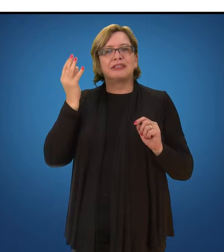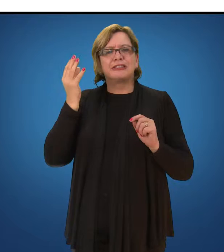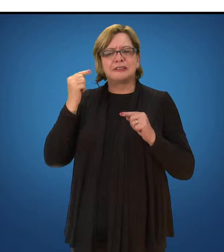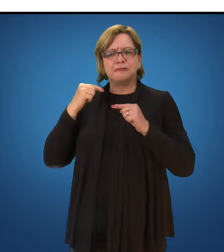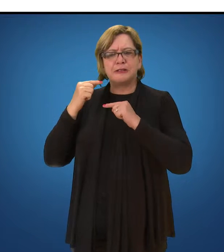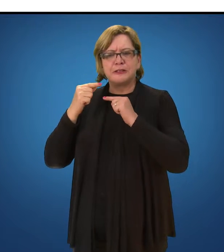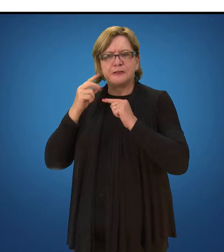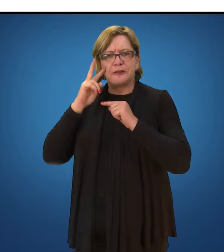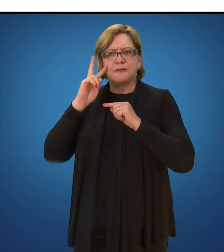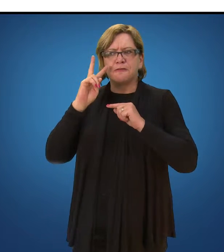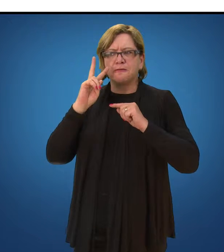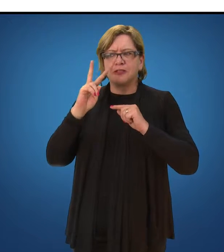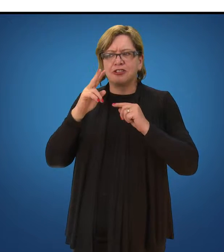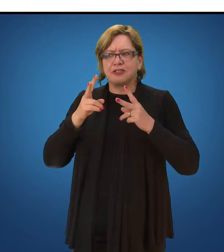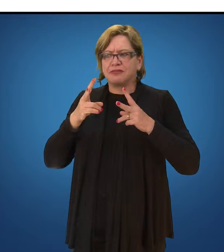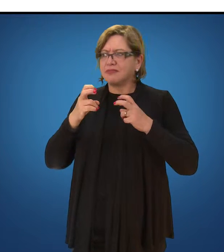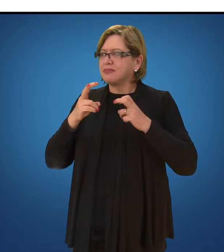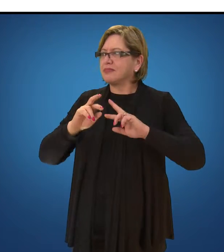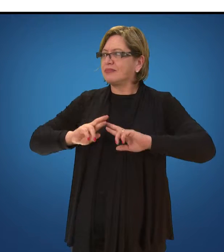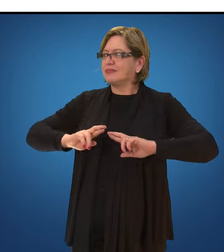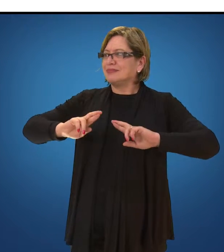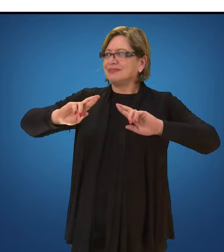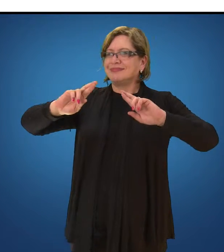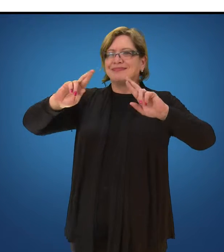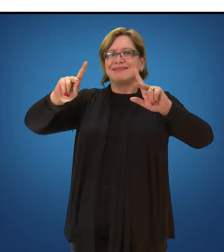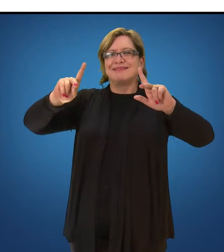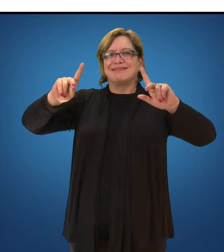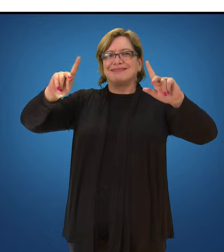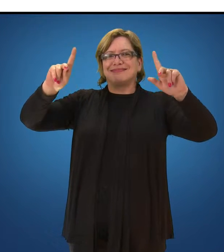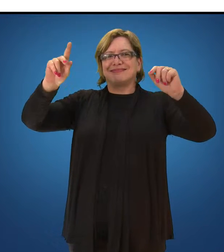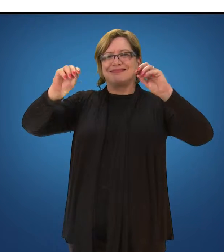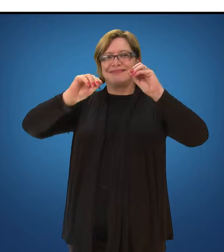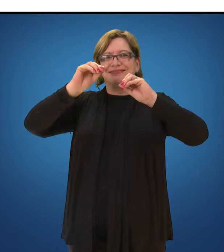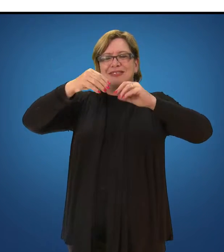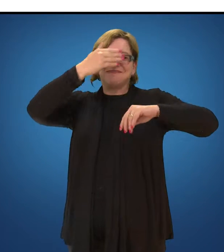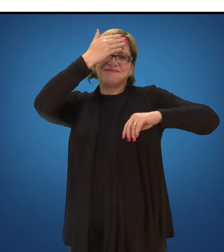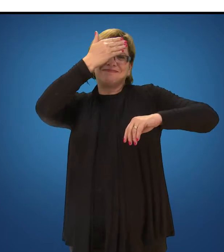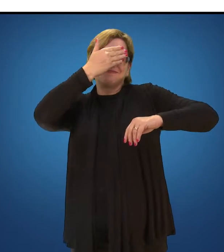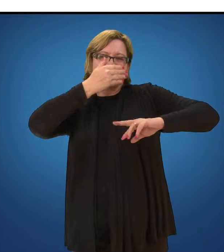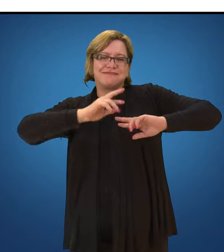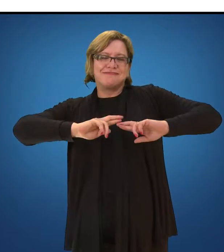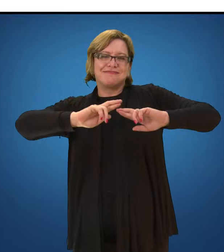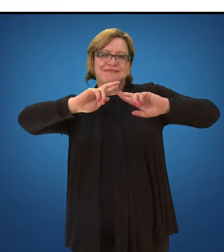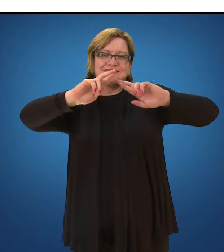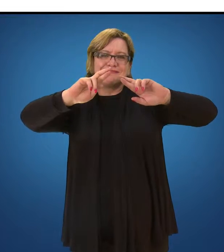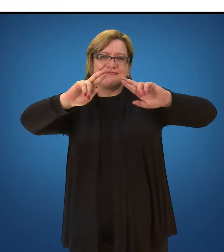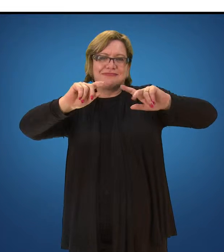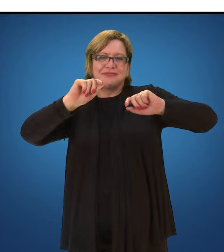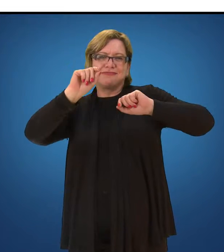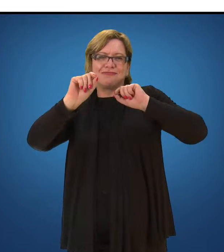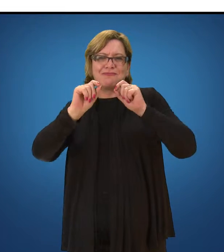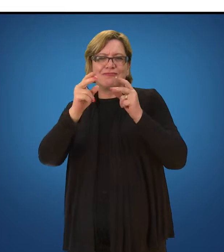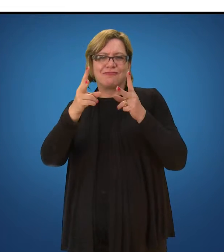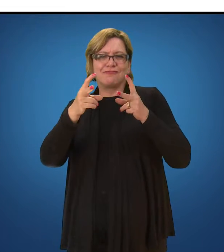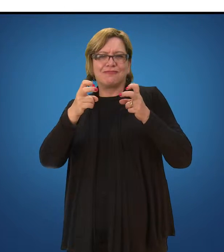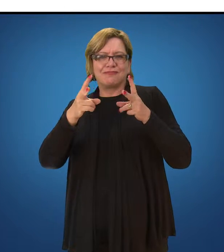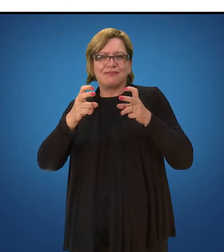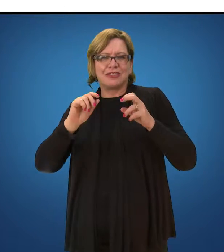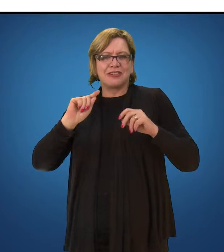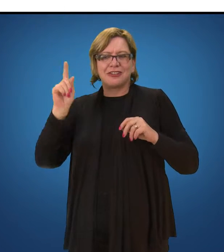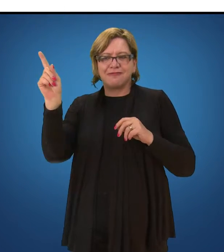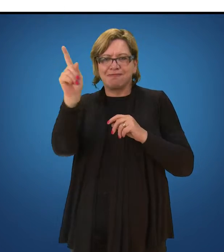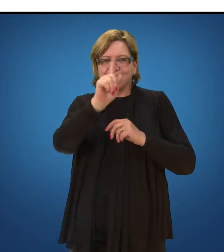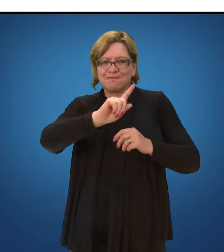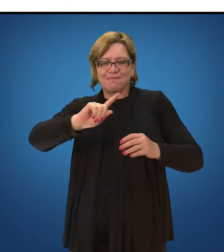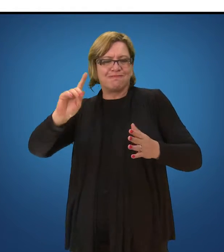ver uma gravação disso, ou se a gente tiver algum registro disso, ou mesmo um testemunho diferente, nós vamos ver que isso não